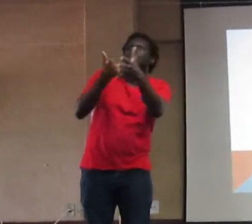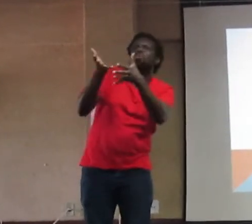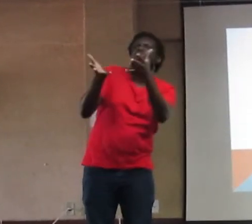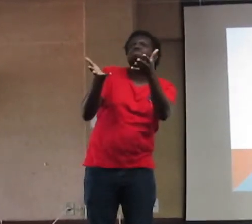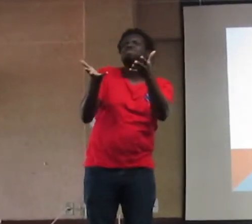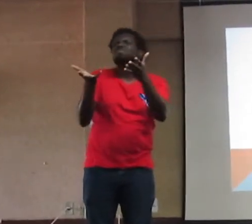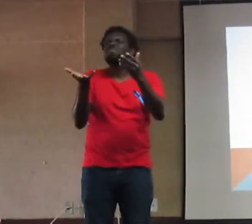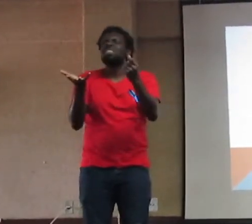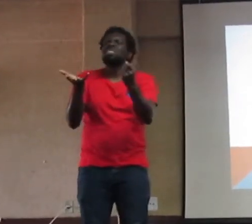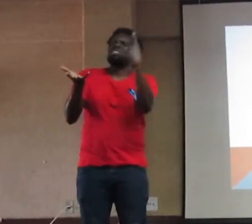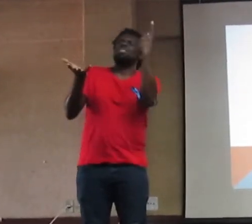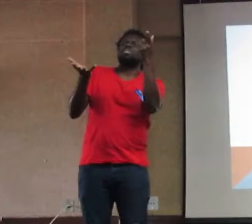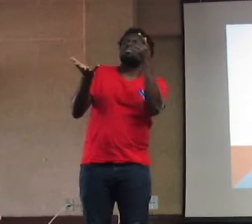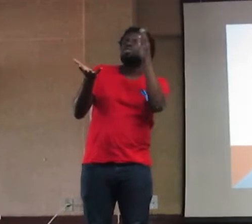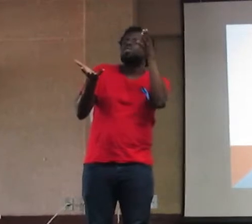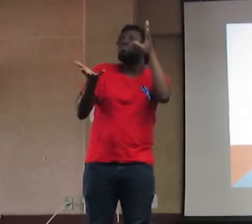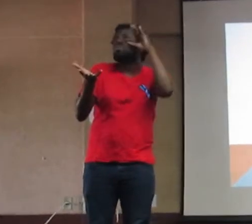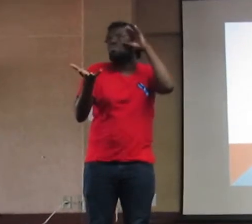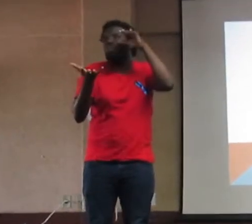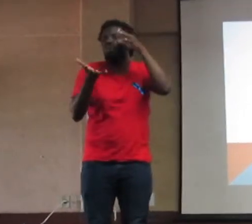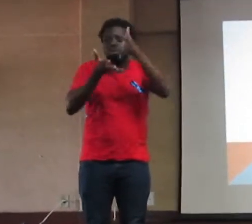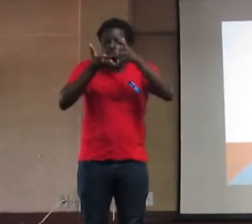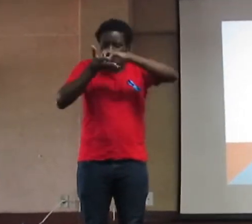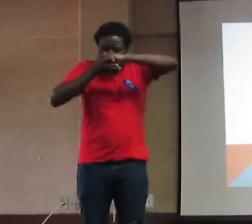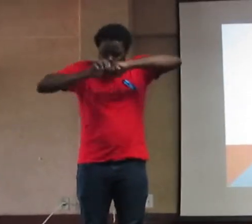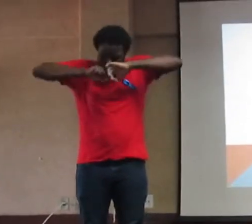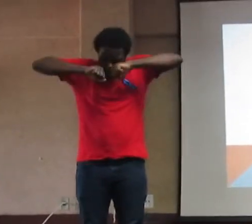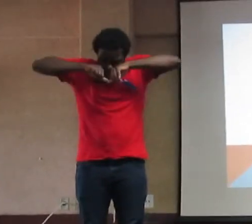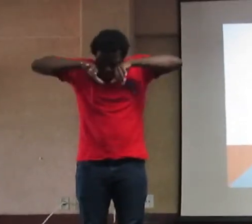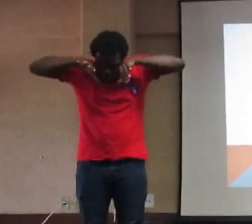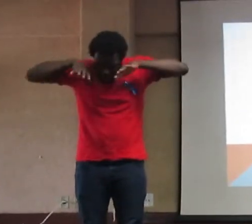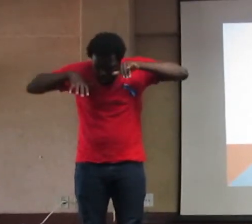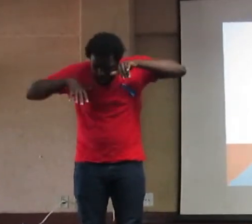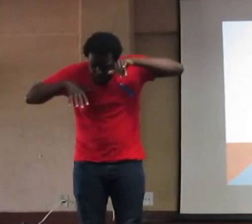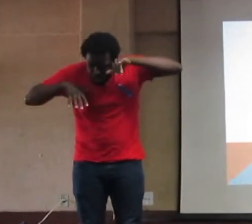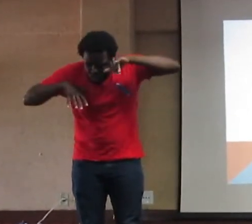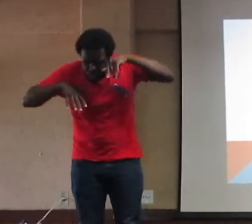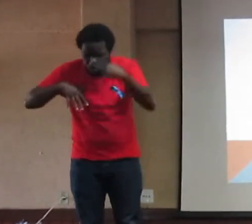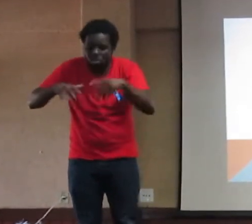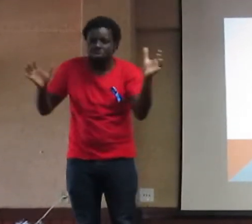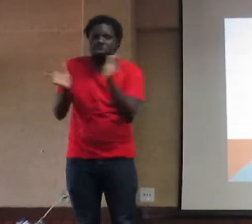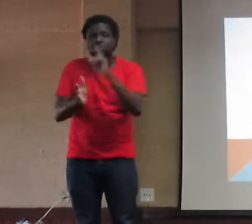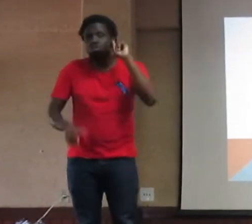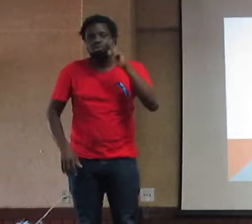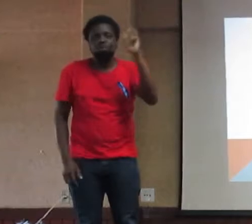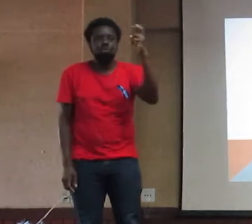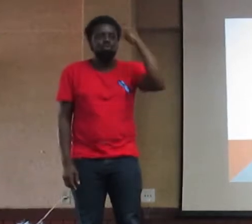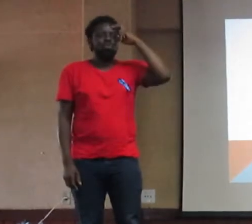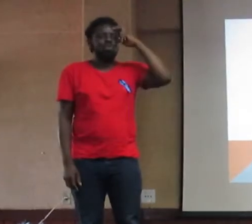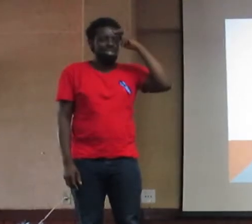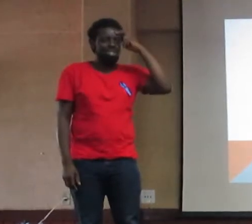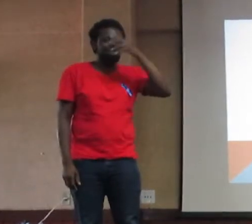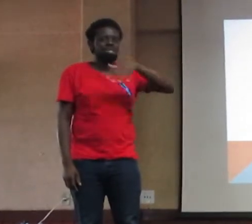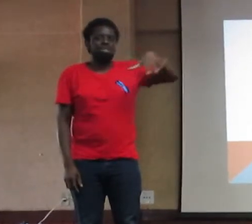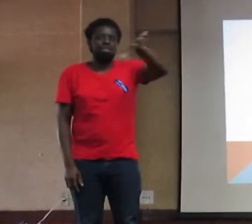querem saber o que se trata a língua de sinais, o que se trata o surdo. E muitos têm essa curiosidade de saber o que é a língua de sinais, o que é o